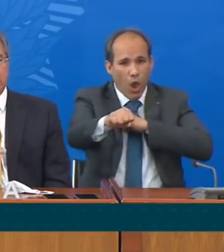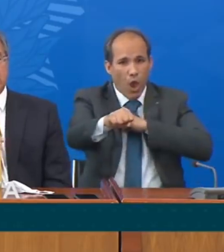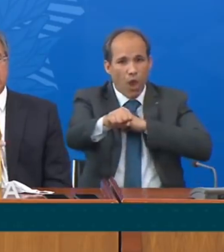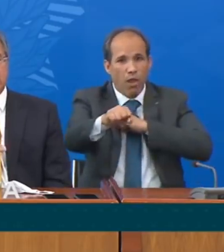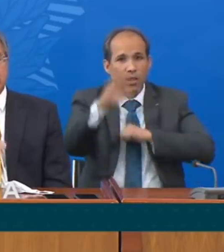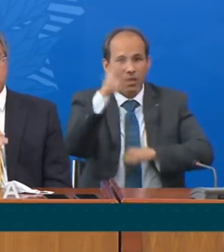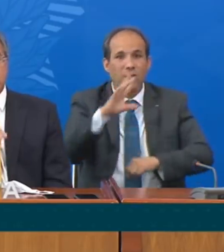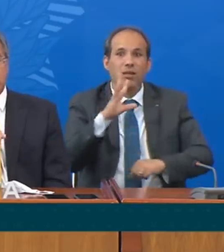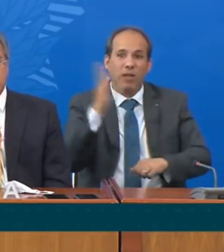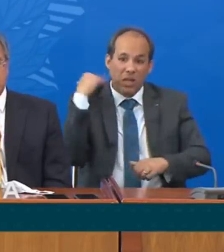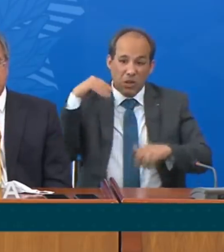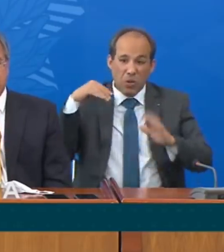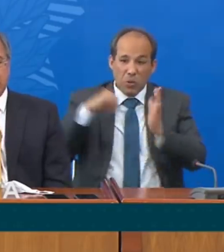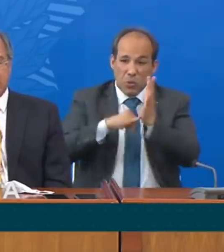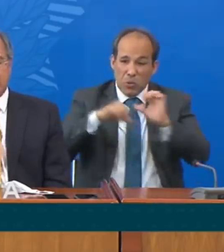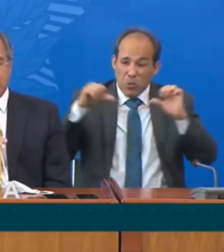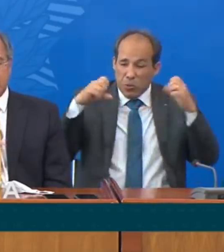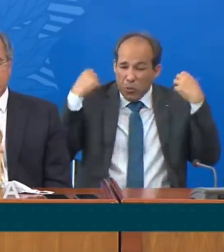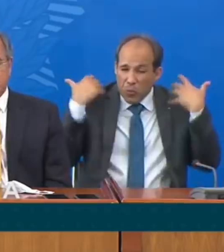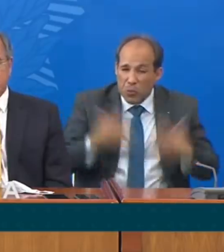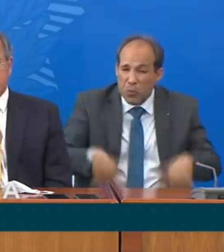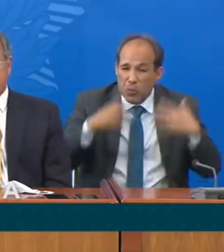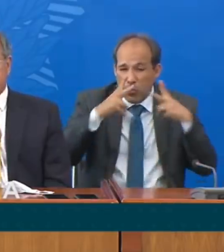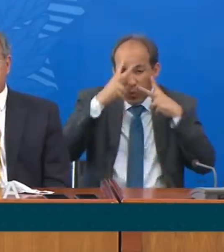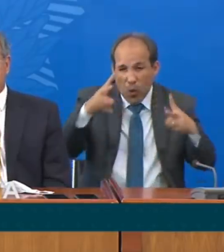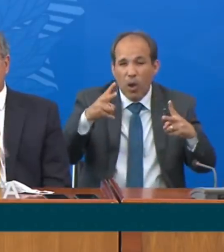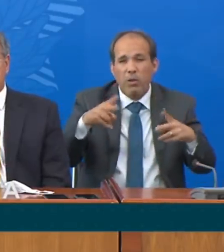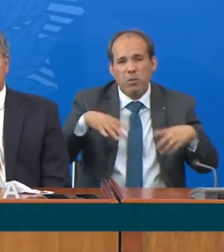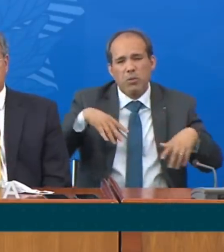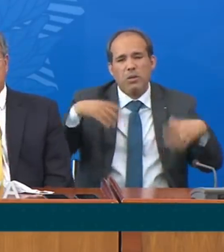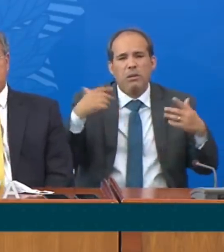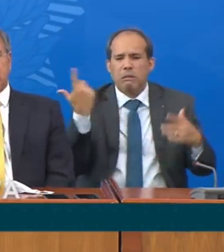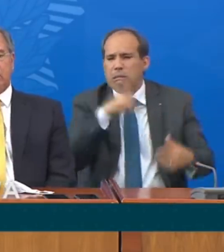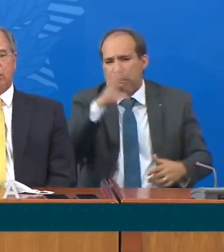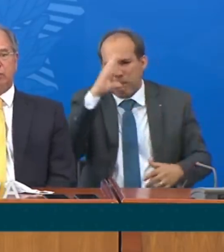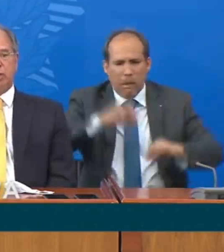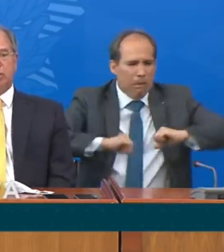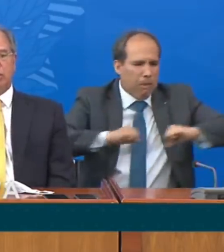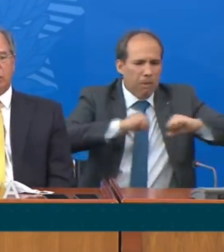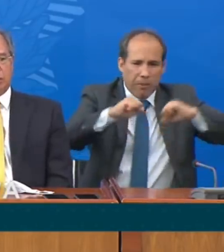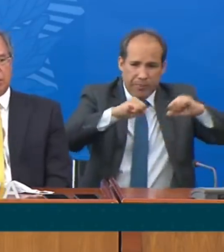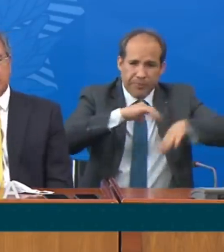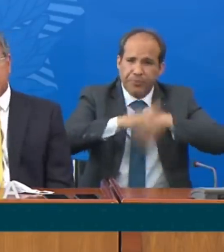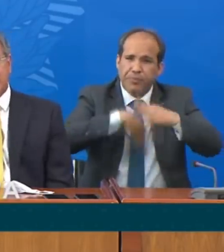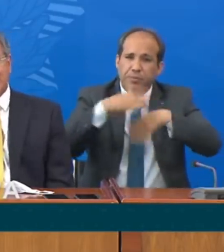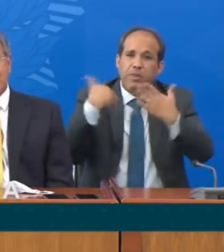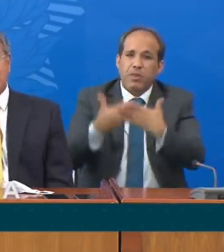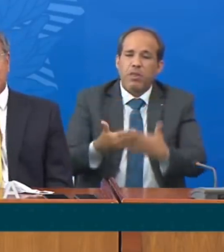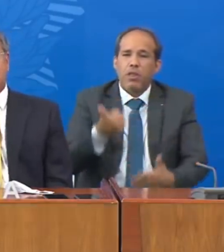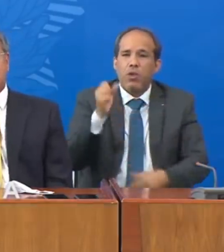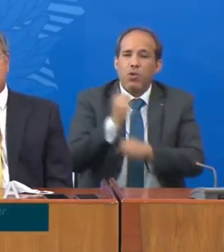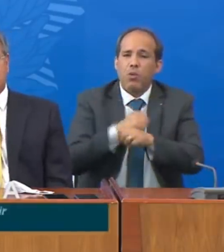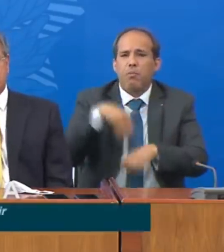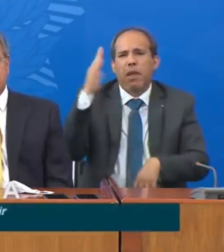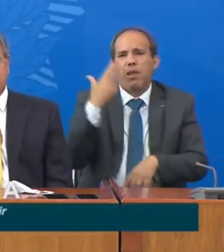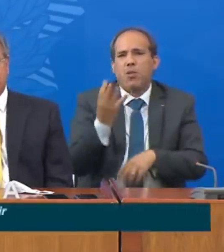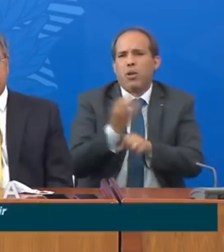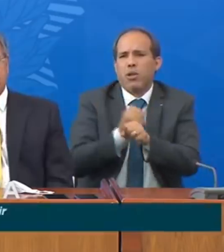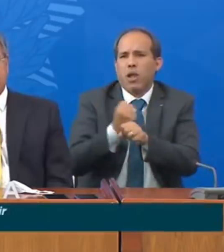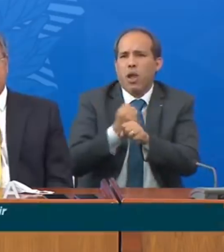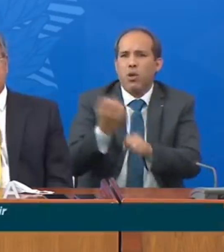infernos, 20% do PIB. 20% do PIB. Nos últimos 40 anos, nós subimos de 18% do PIB para 36% do